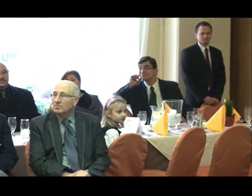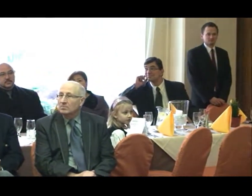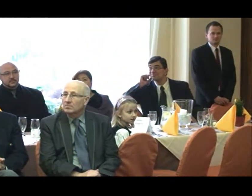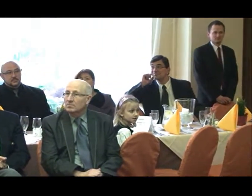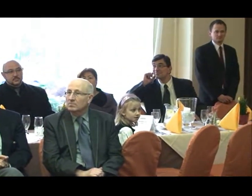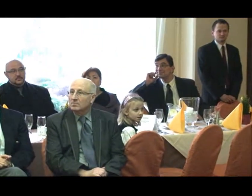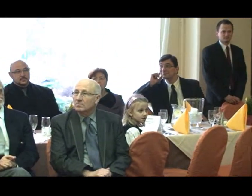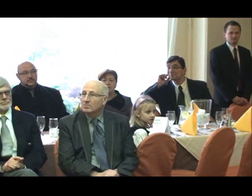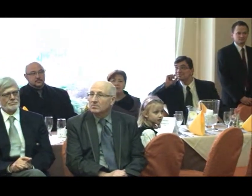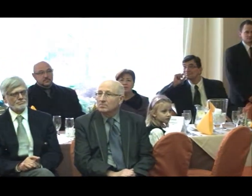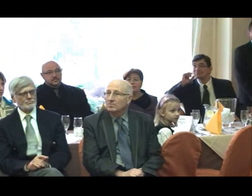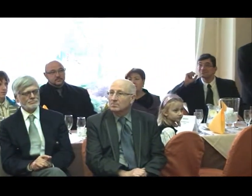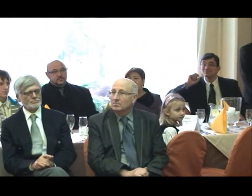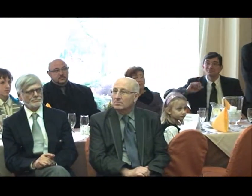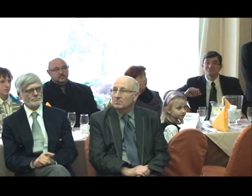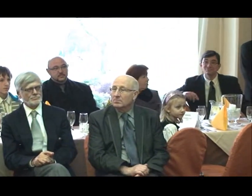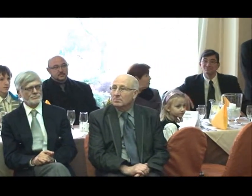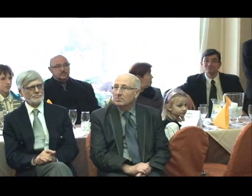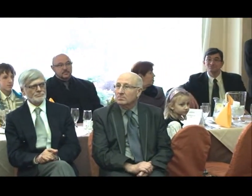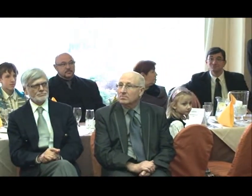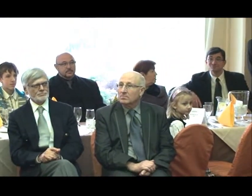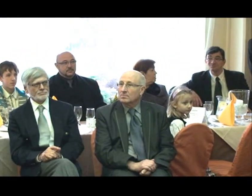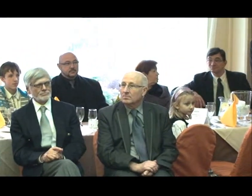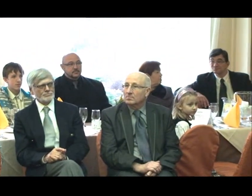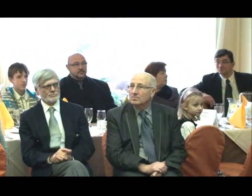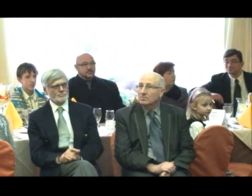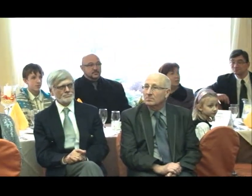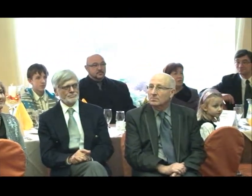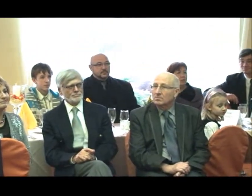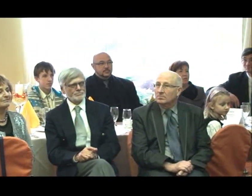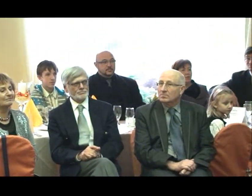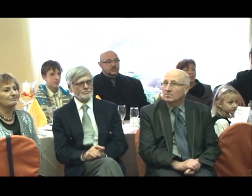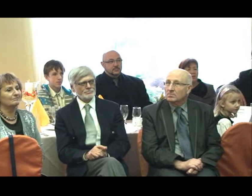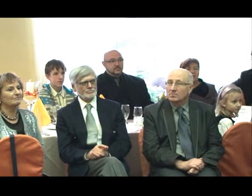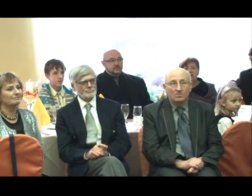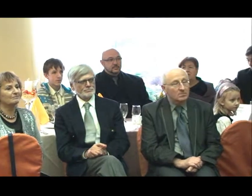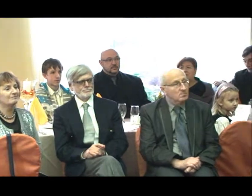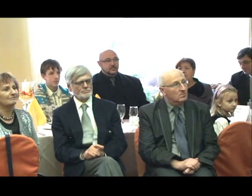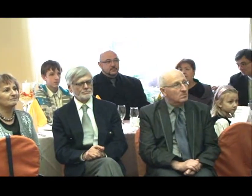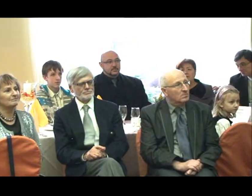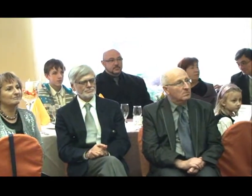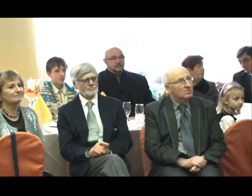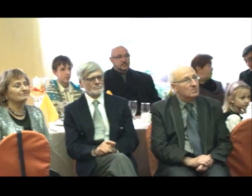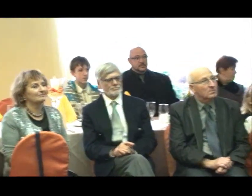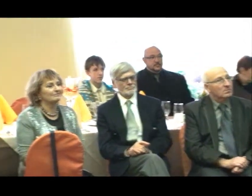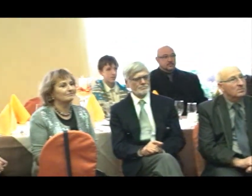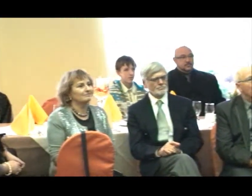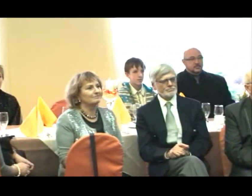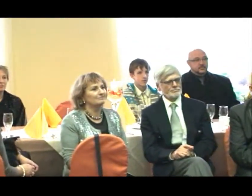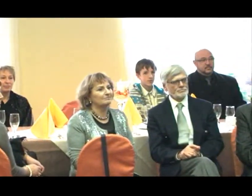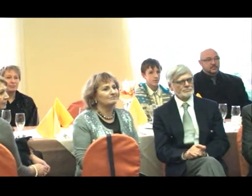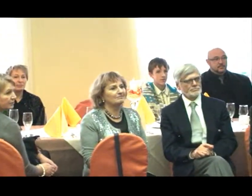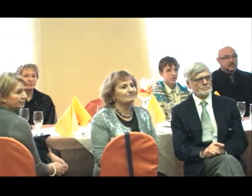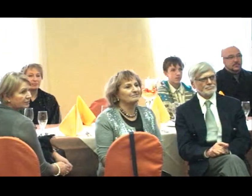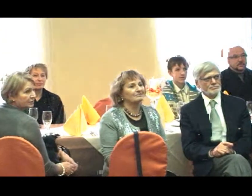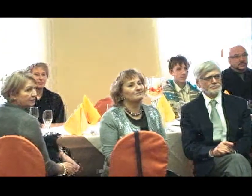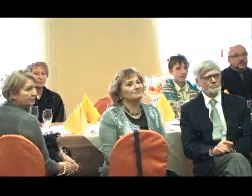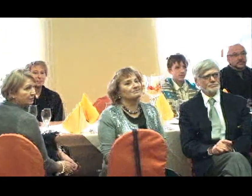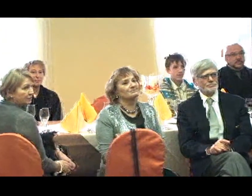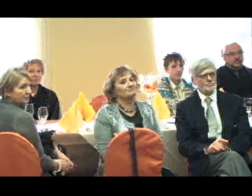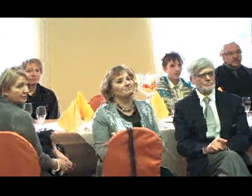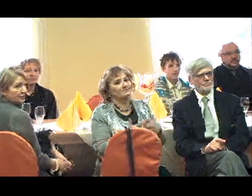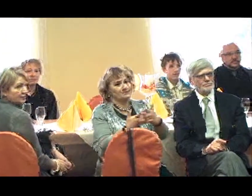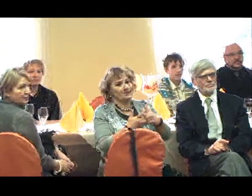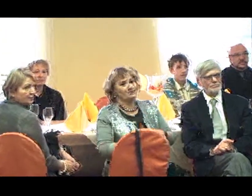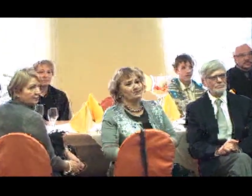kochani, bardzo, bardzo serdecznie witam. Ale na wstępie chciałabym bardzo serdecznie, przepraszam najmocniej,